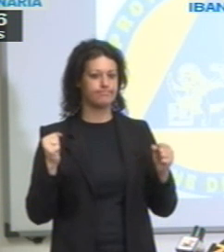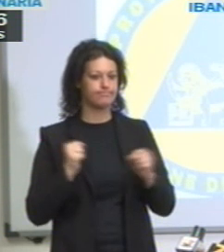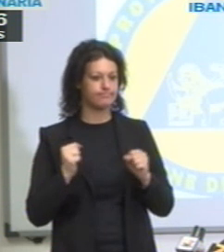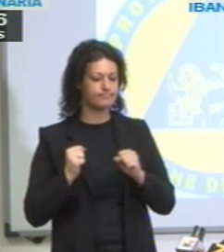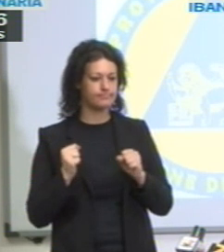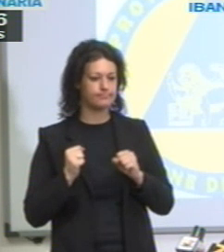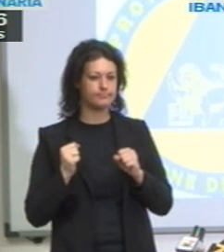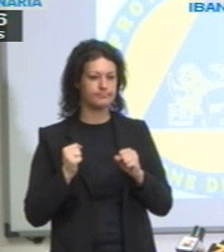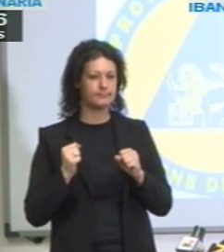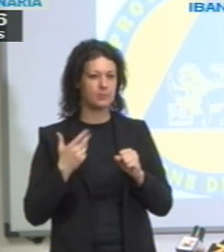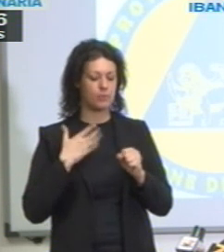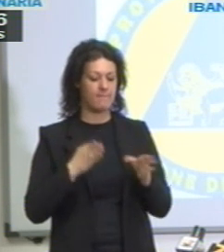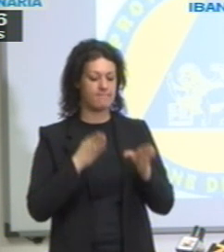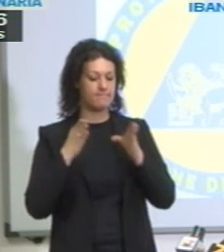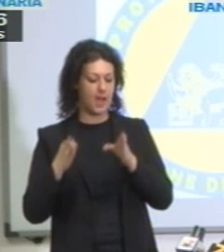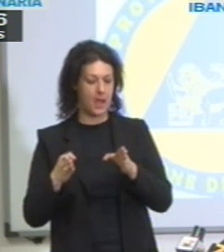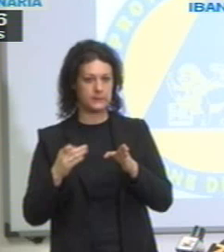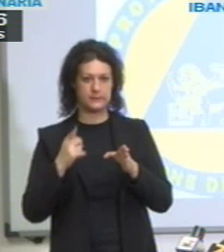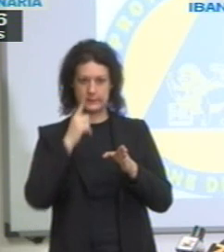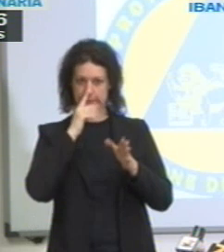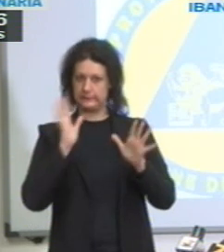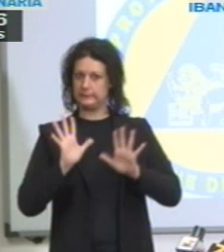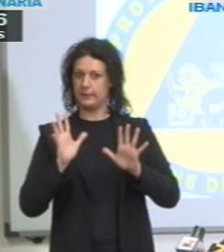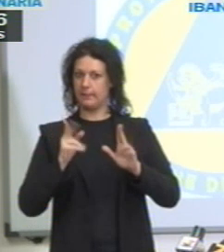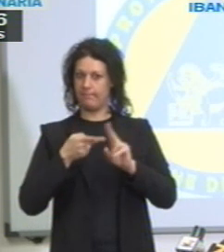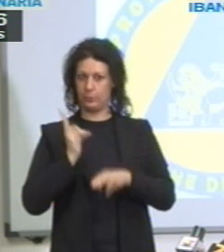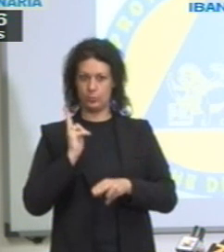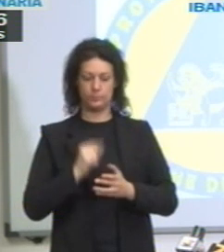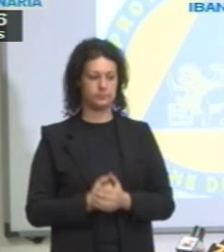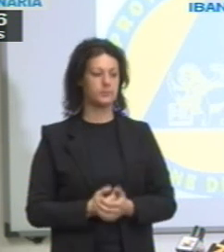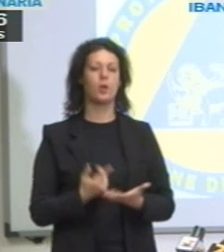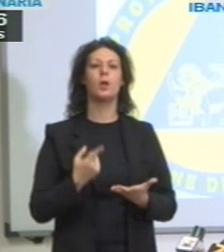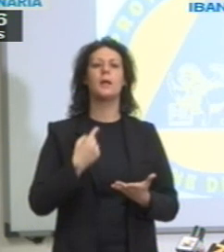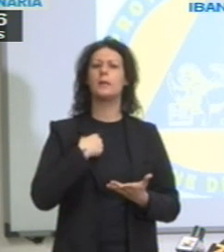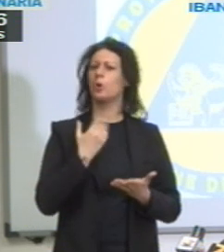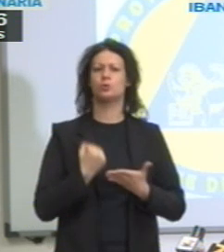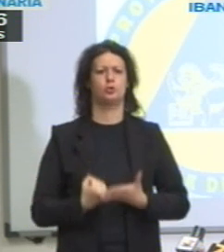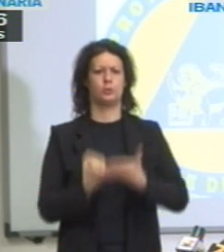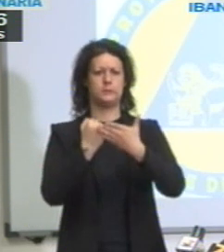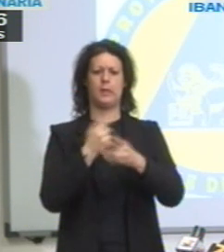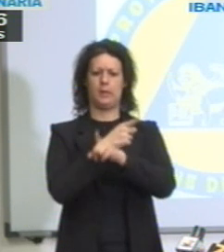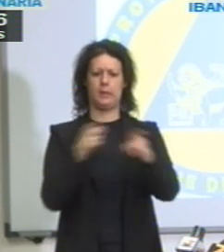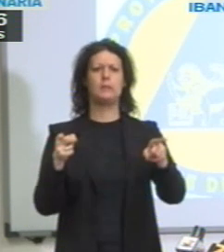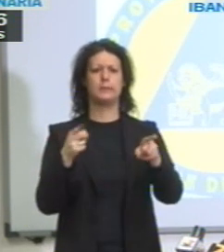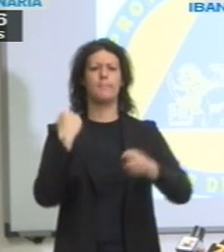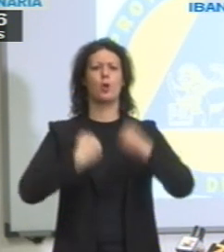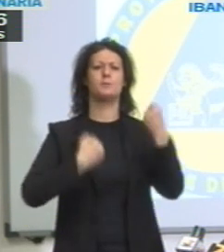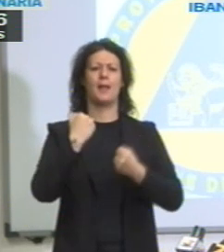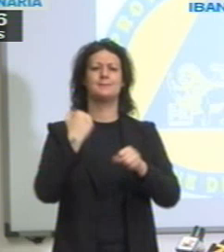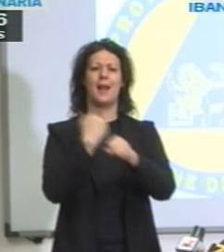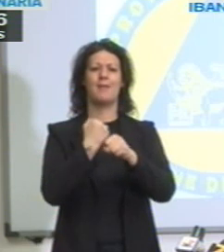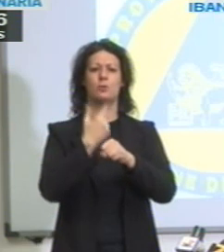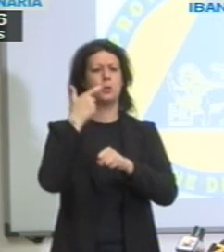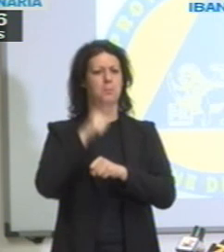fase forse ancora più drammatica. Ma guardi, io li sostengo, anche perché lo fanno in maniera civile e rispettosa delle